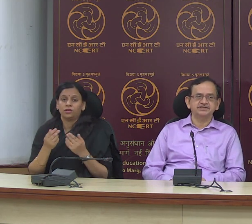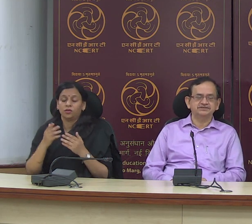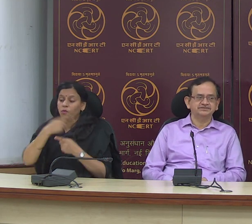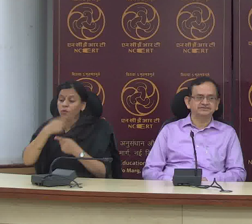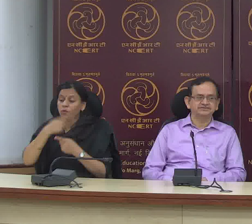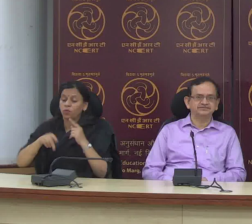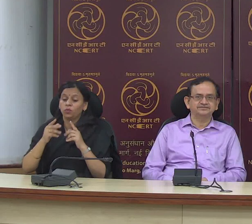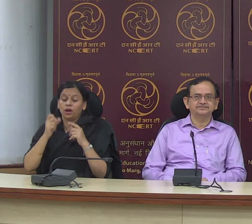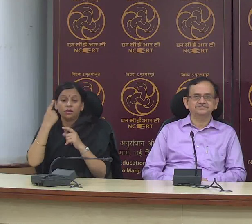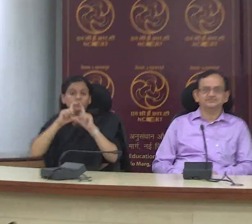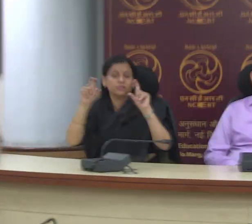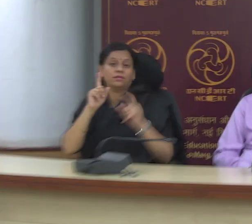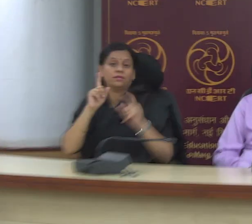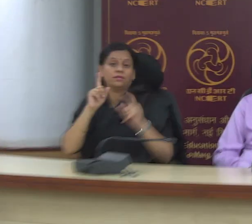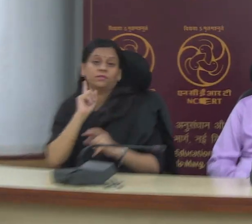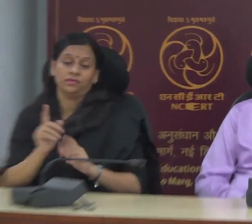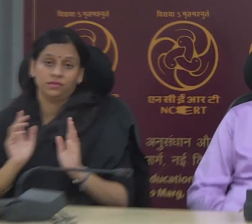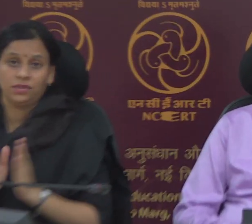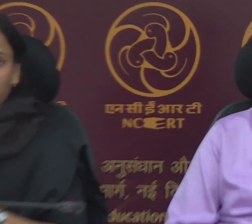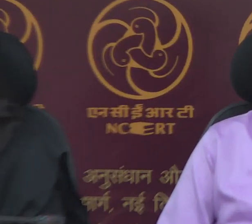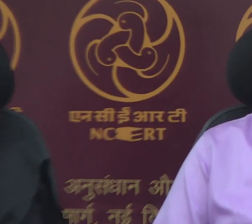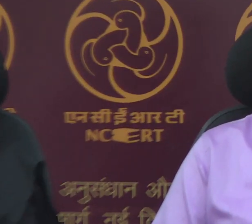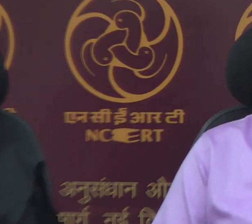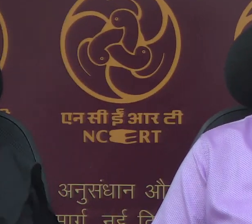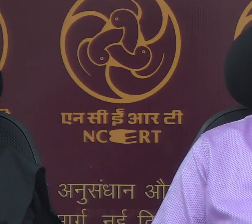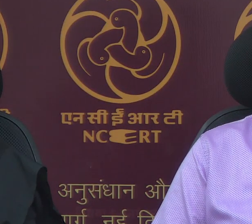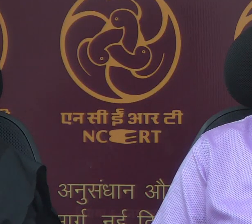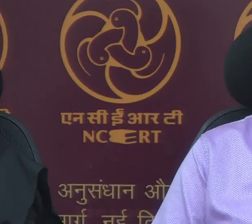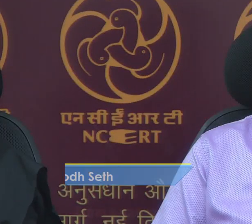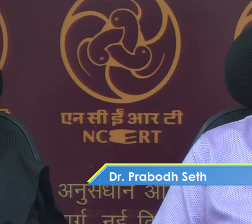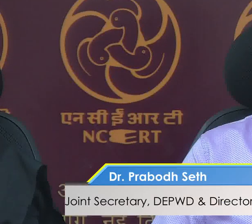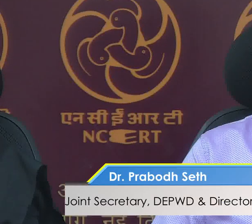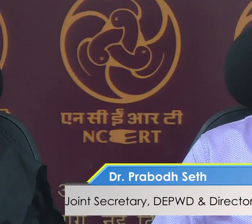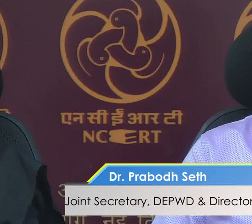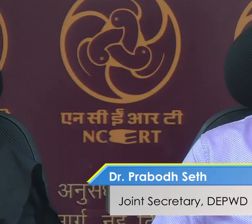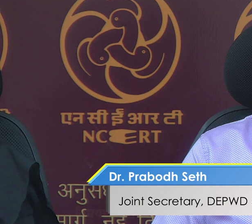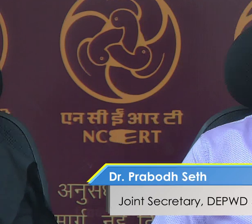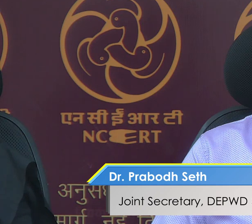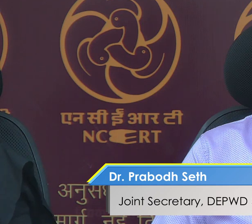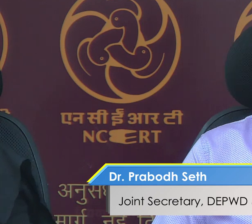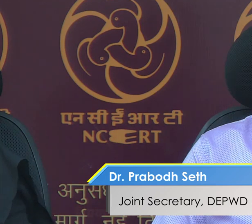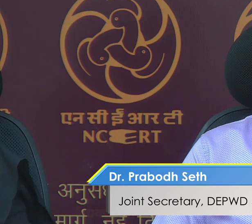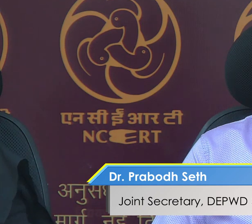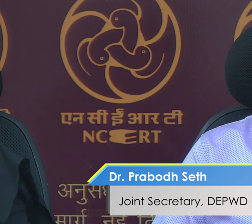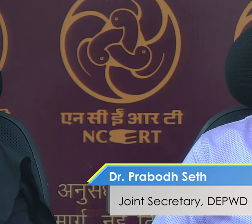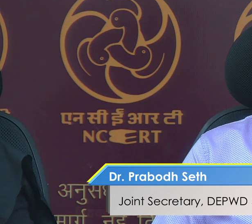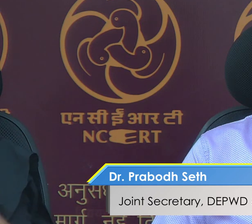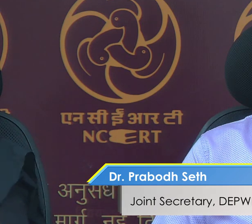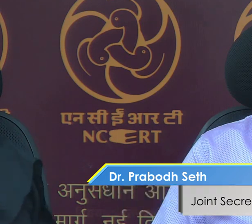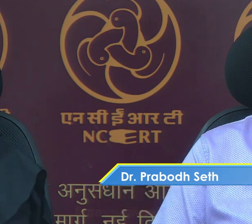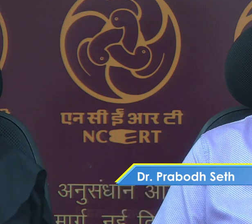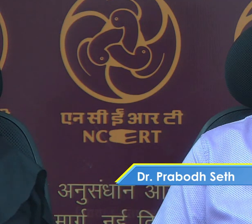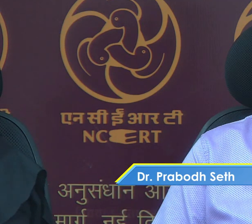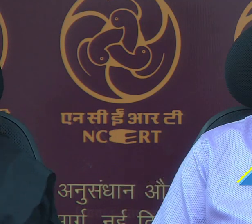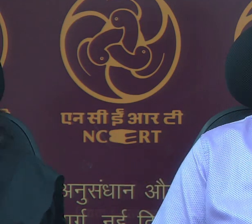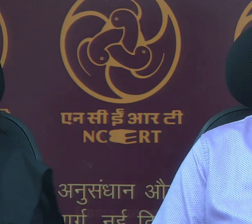it. राइट, यहाँ पर हम और आगे बढ़ते हैं, और ये भी एक बात यहाँ पर कही जाती है कि विदाउट साइन लैंग्वेज